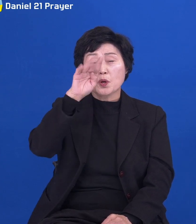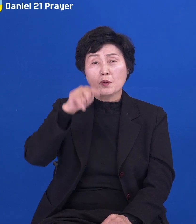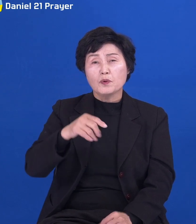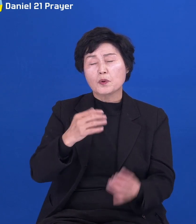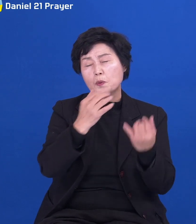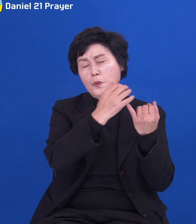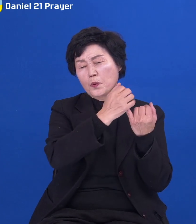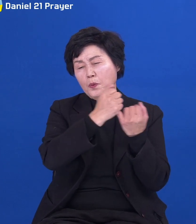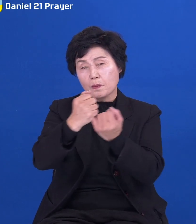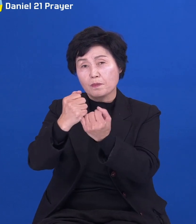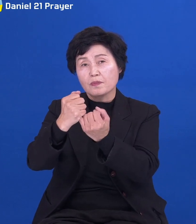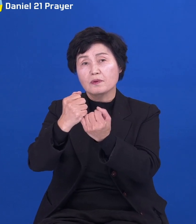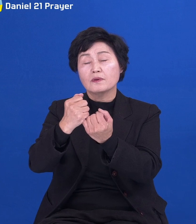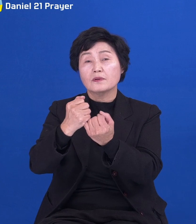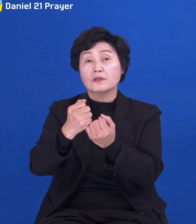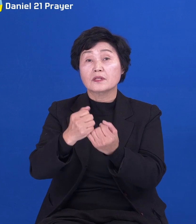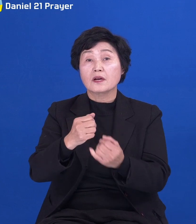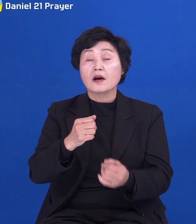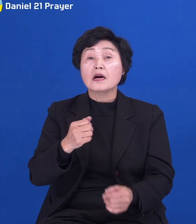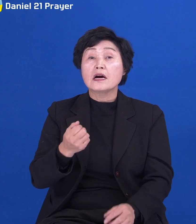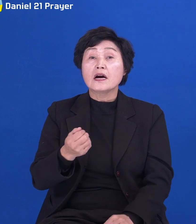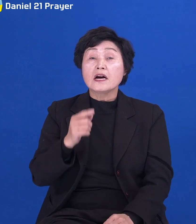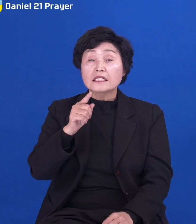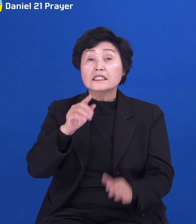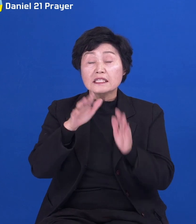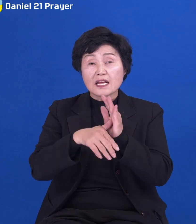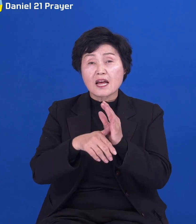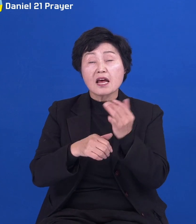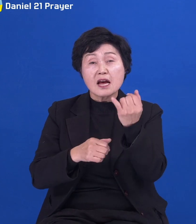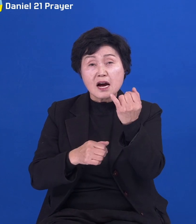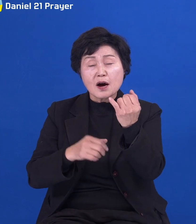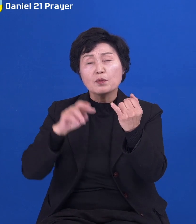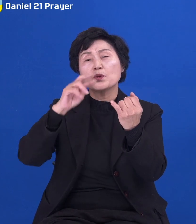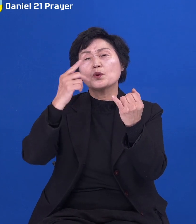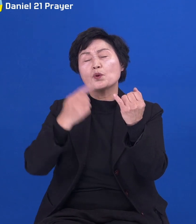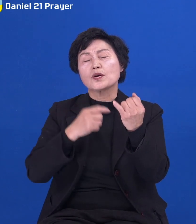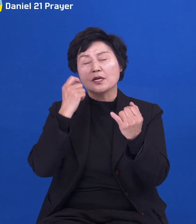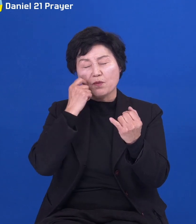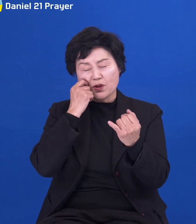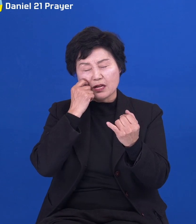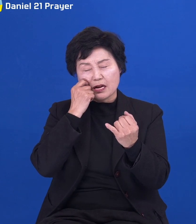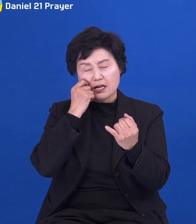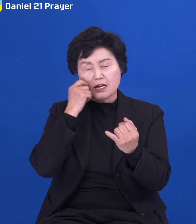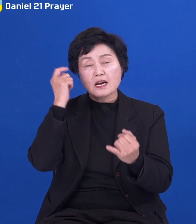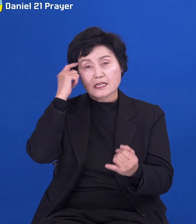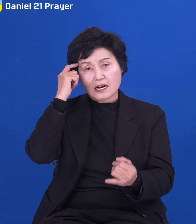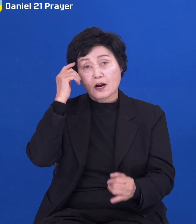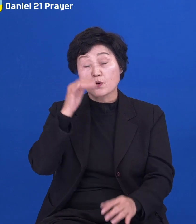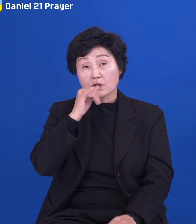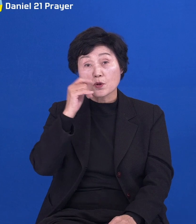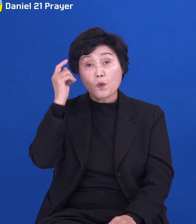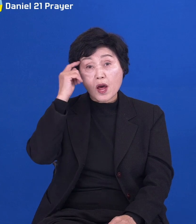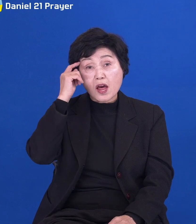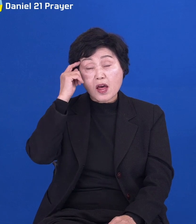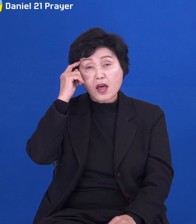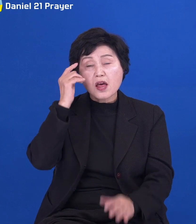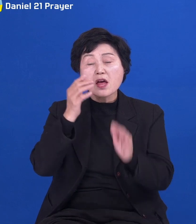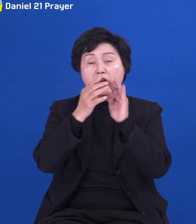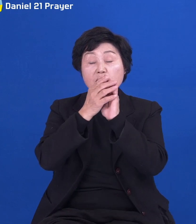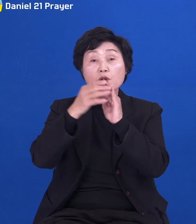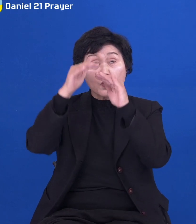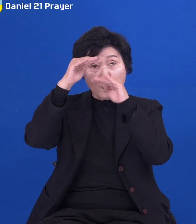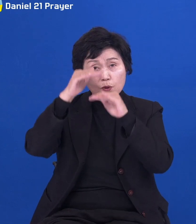그때 저희는 사모님이 다시 못 돌아올 거라는 예감은 있었어요. 왜냐하면 사모님의 기도는 항상 순교의